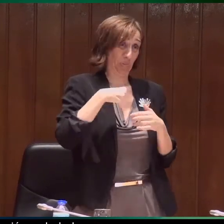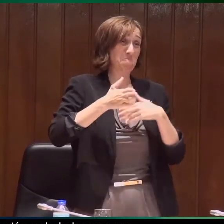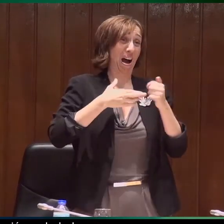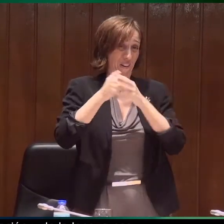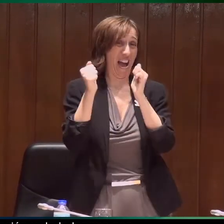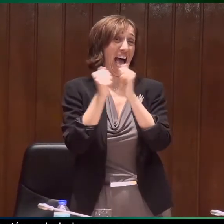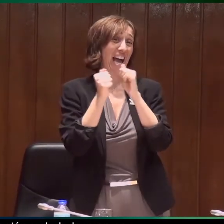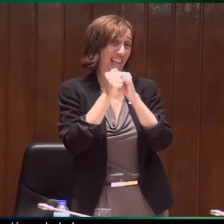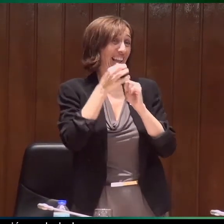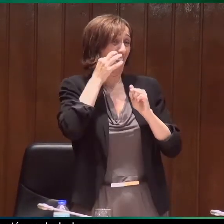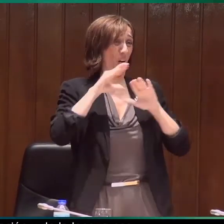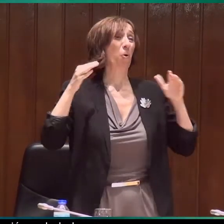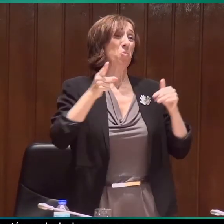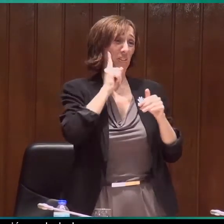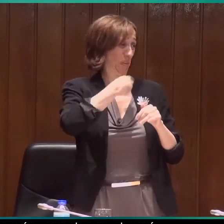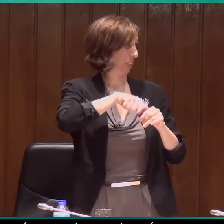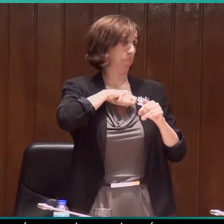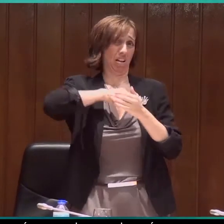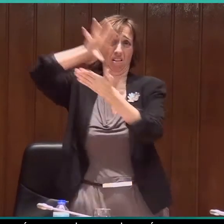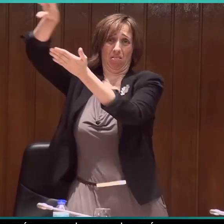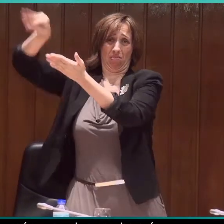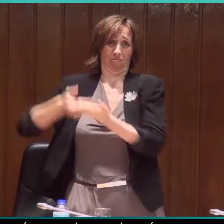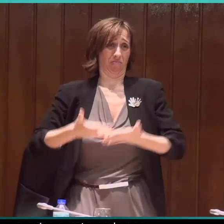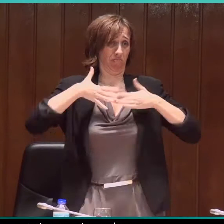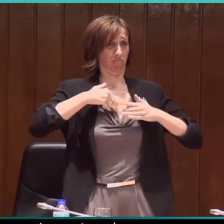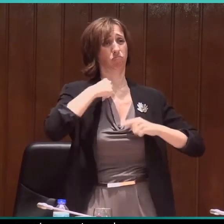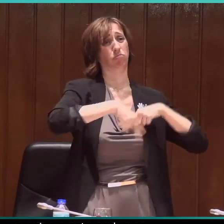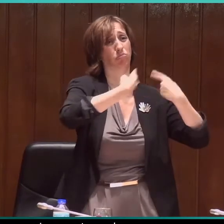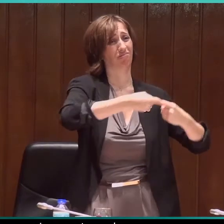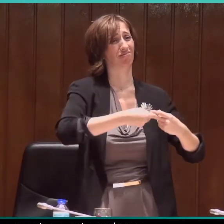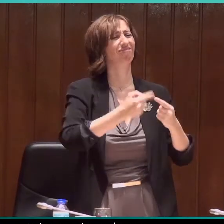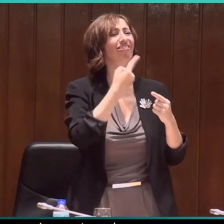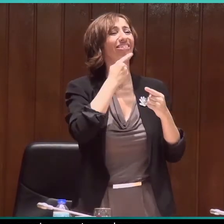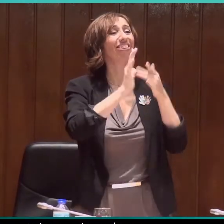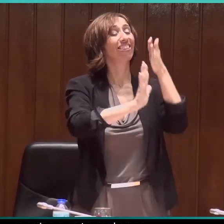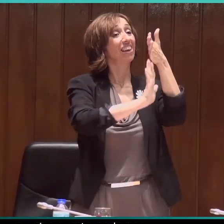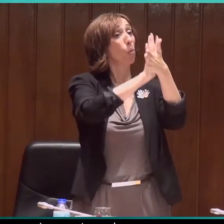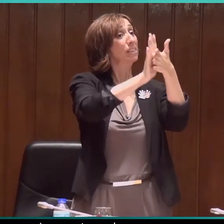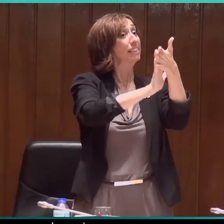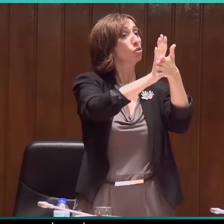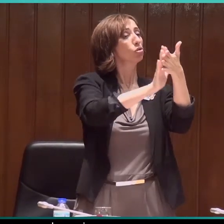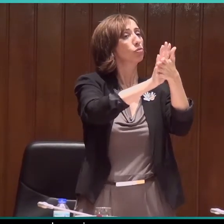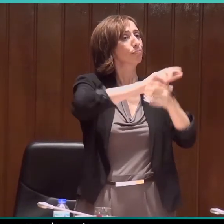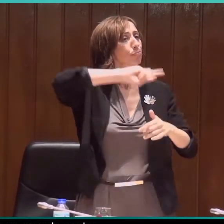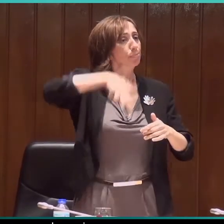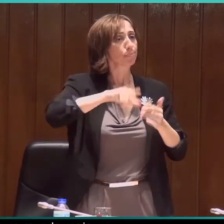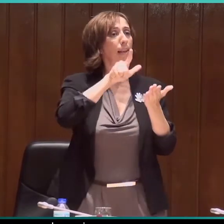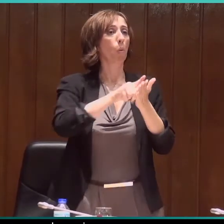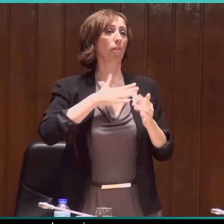frase muy bonita que realmente es estaba recopilada de Ángel y que la comunidad sorda la hemos utilizado durante mucho tiempo